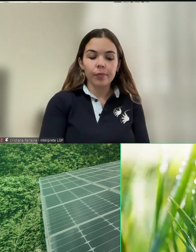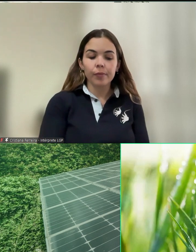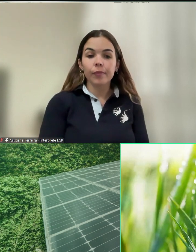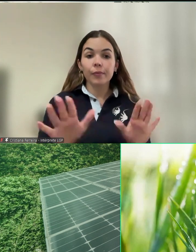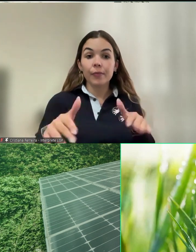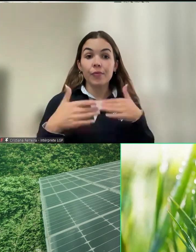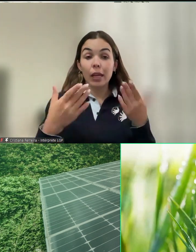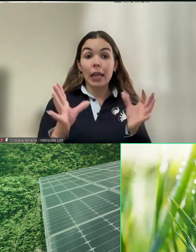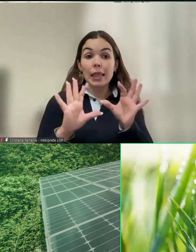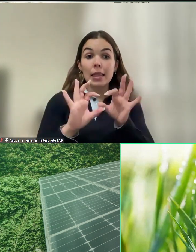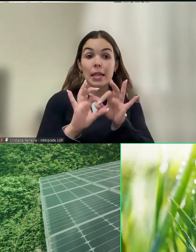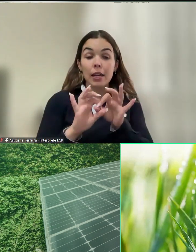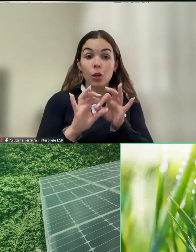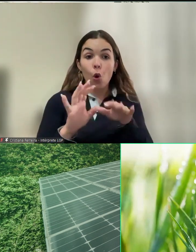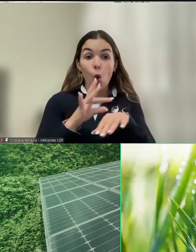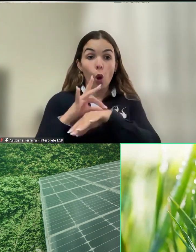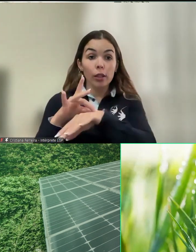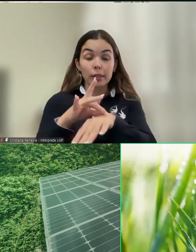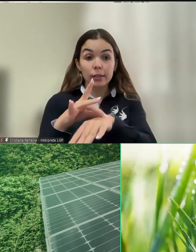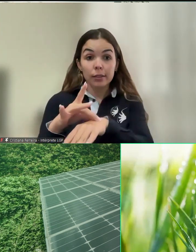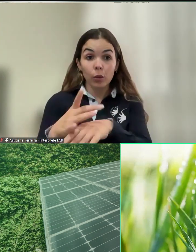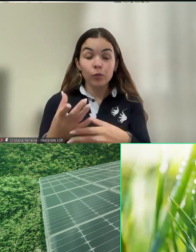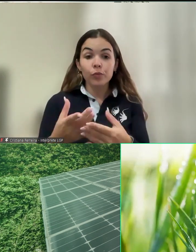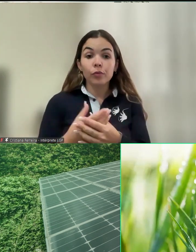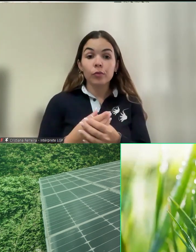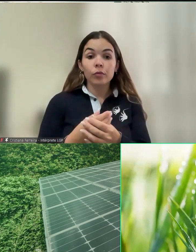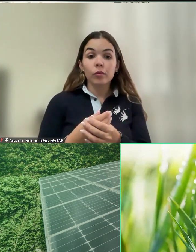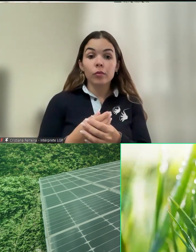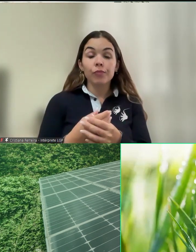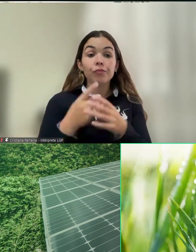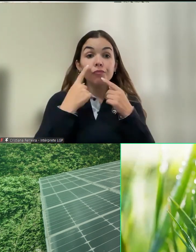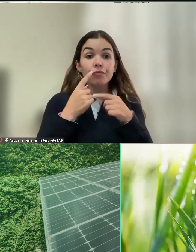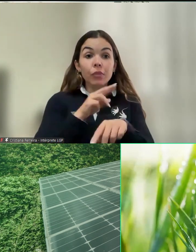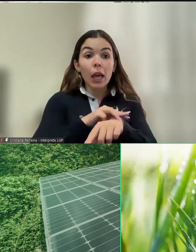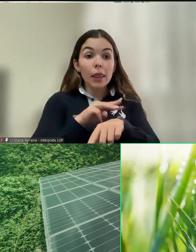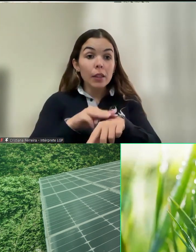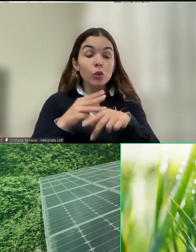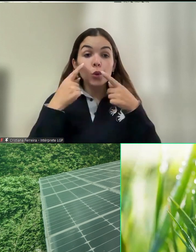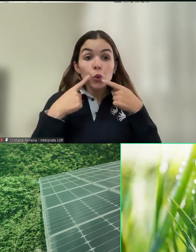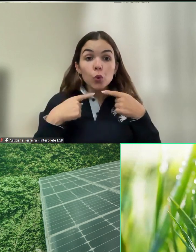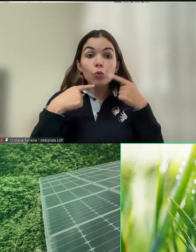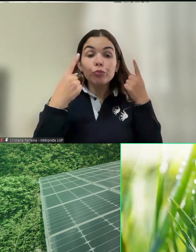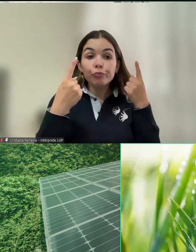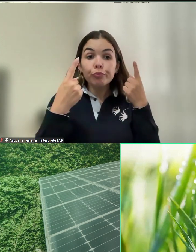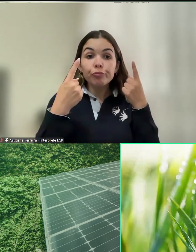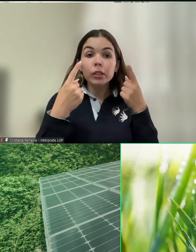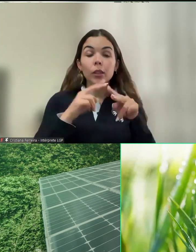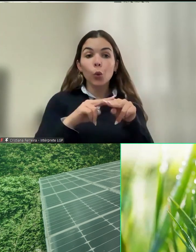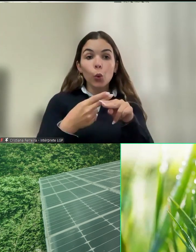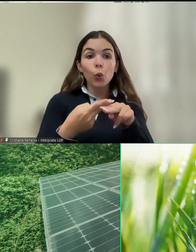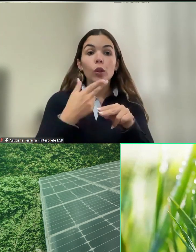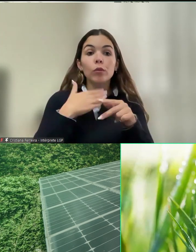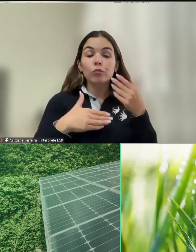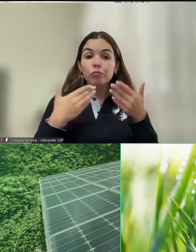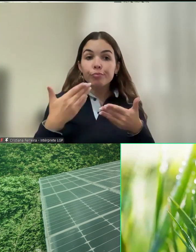digamos, de orientação, nós tínhamos aqui como é que a administração pública pode fortalecer a sustentabilidade através da colaboração dos stakeholders,